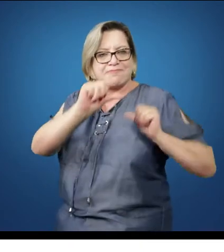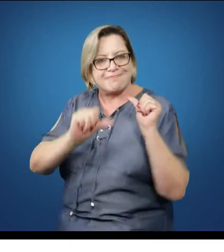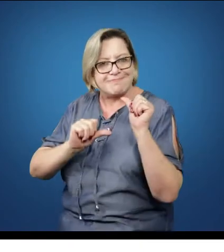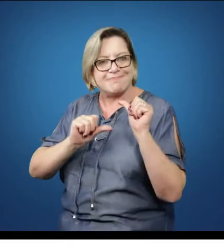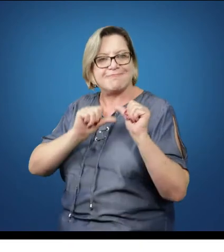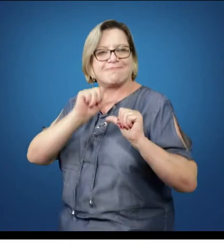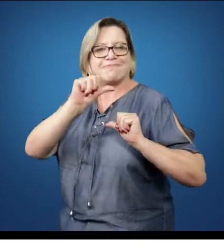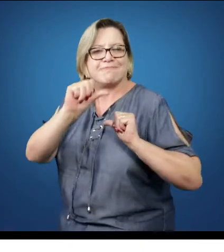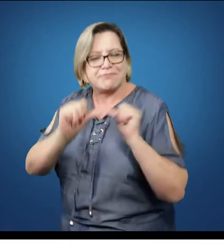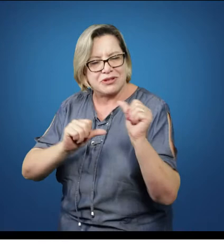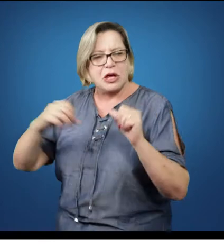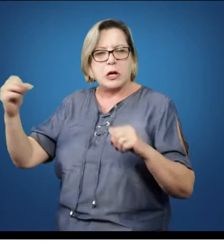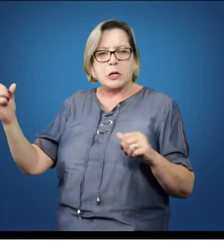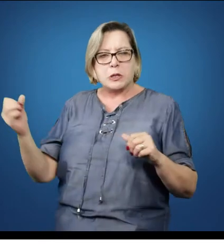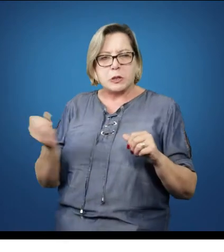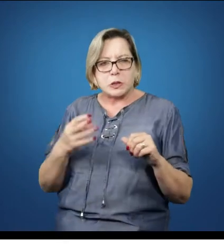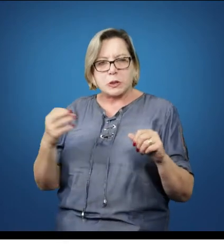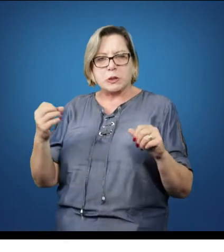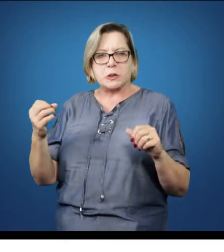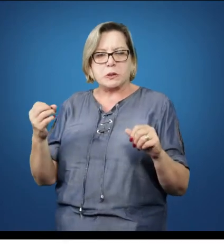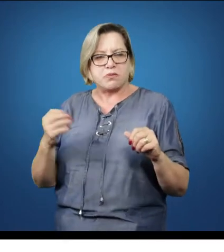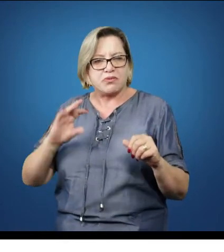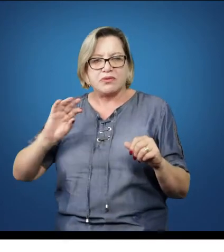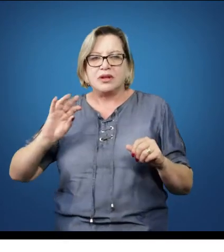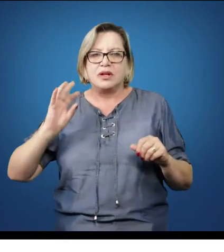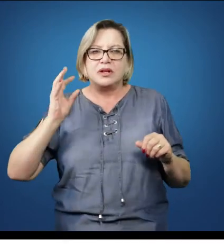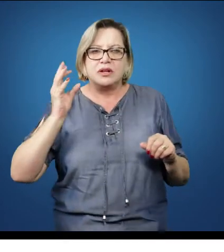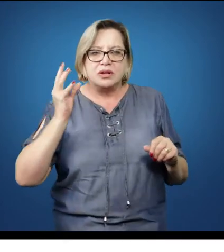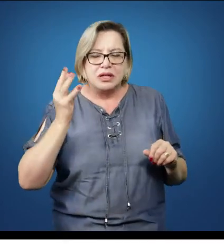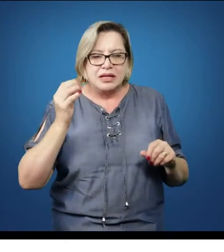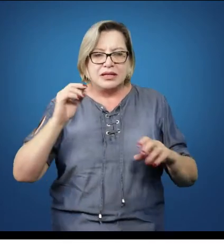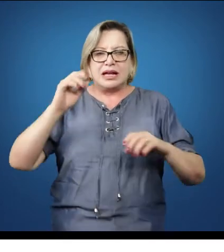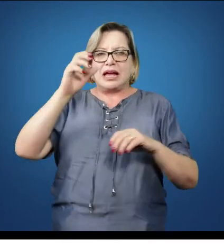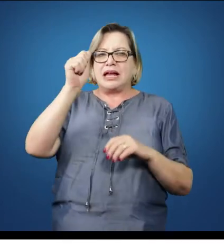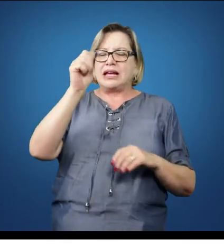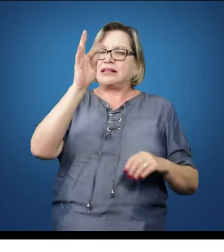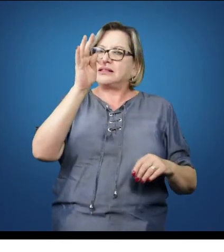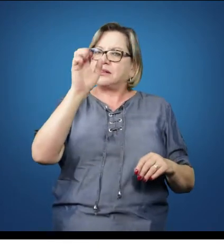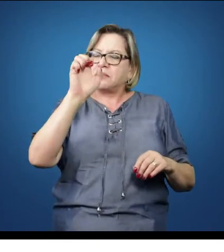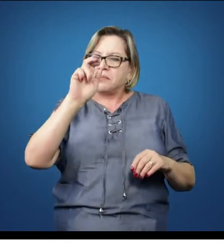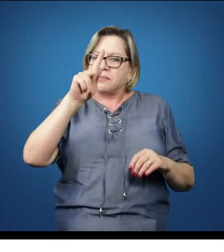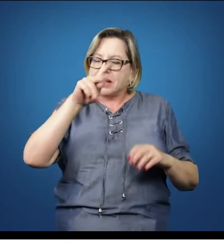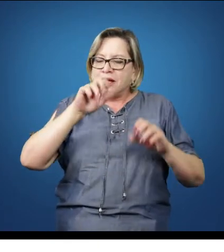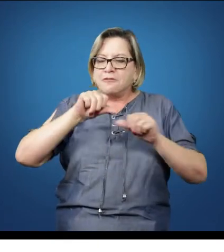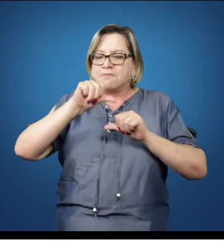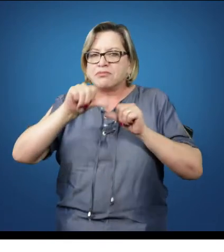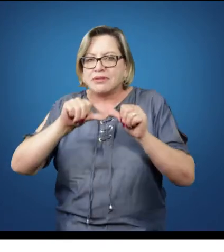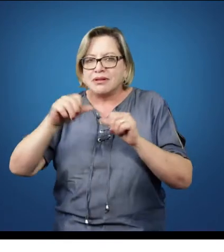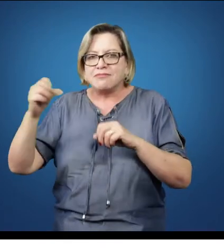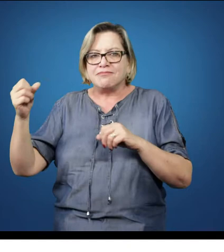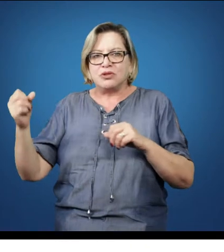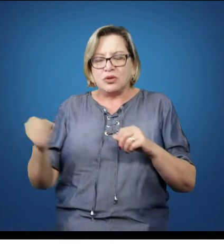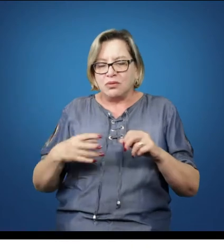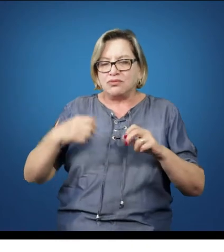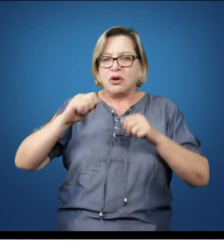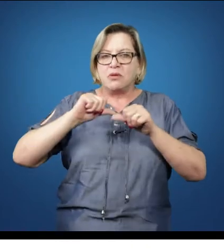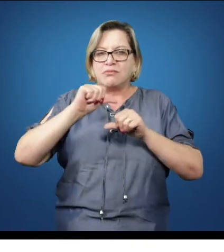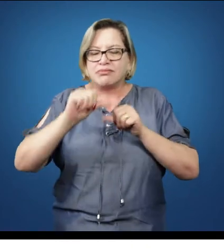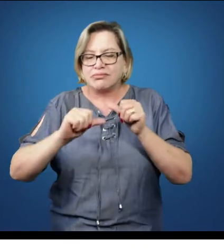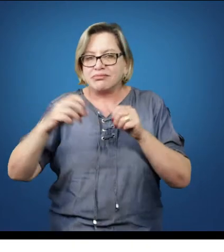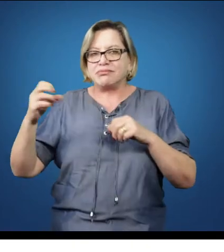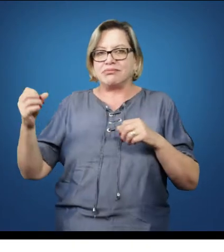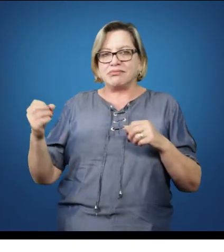ser refeito porque ele vai passar por um processo de degradação metabólica e isso se dará de forma